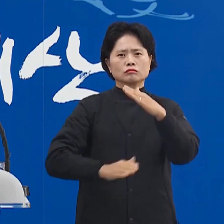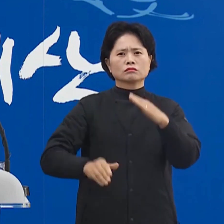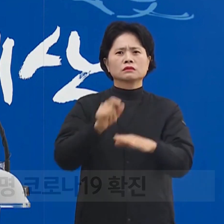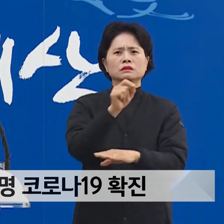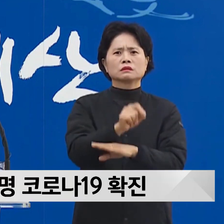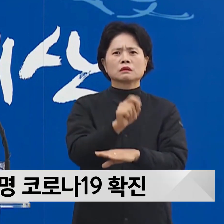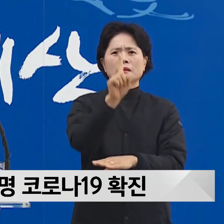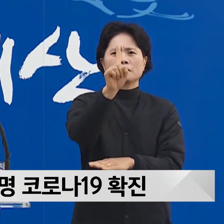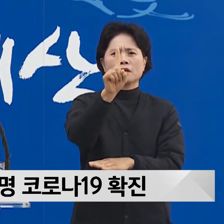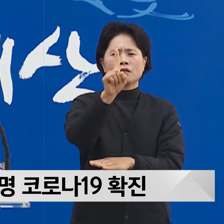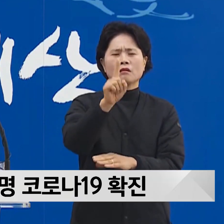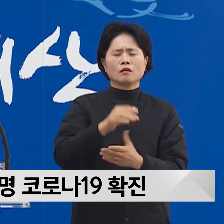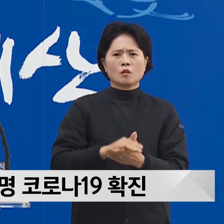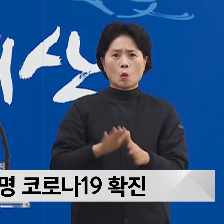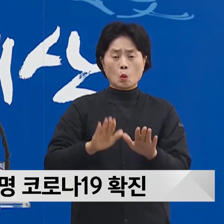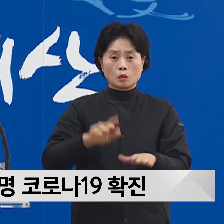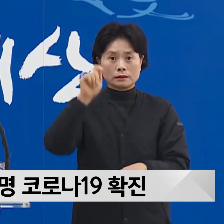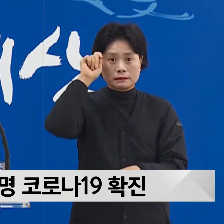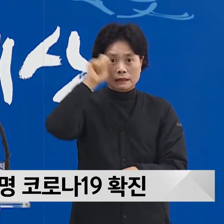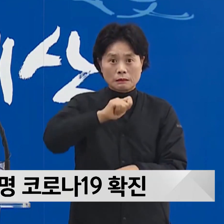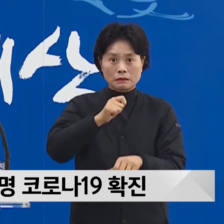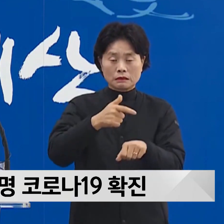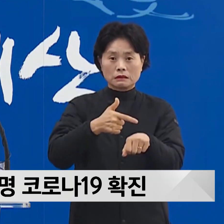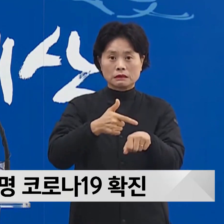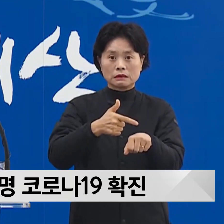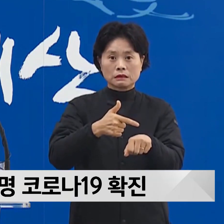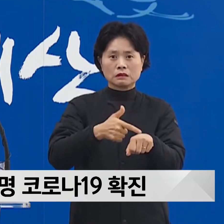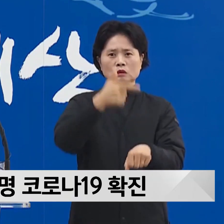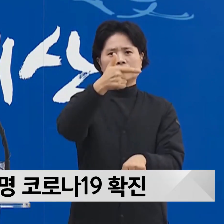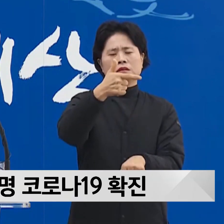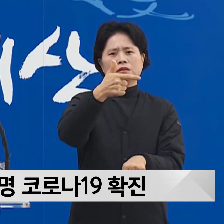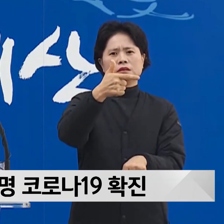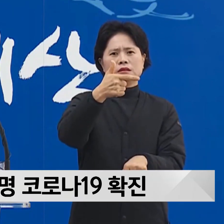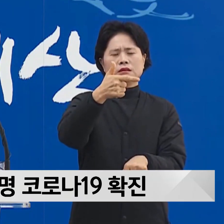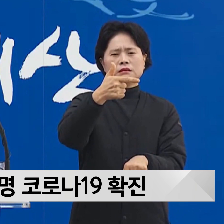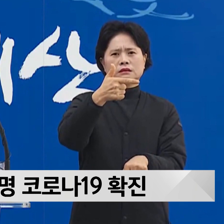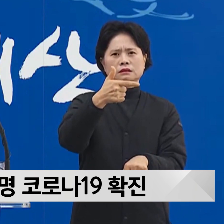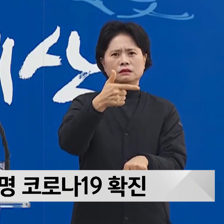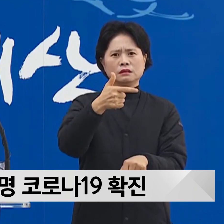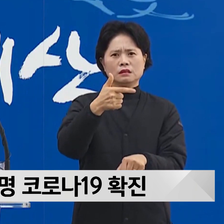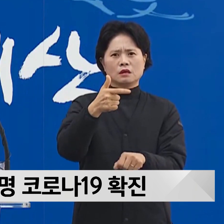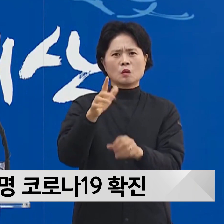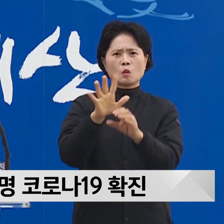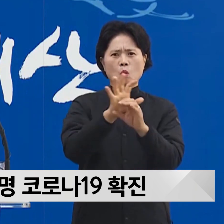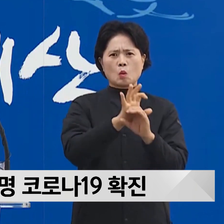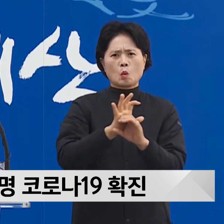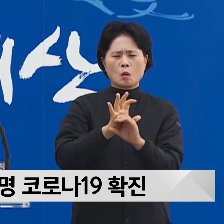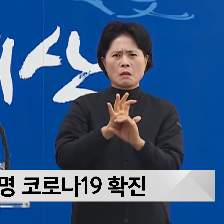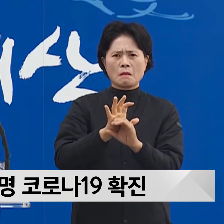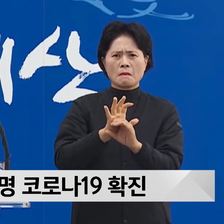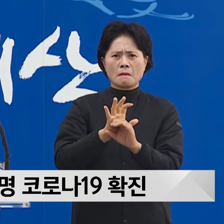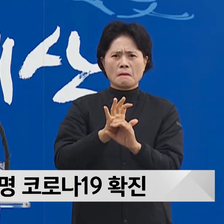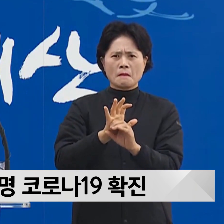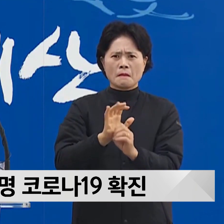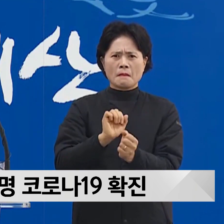명이 오늘 새벽 06시에 코로나19